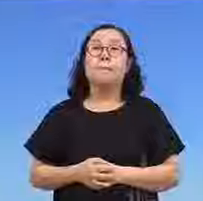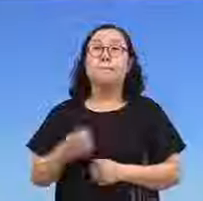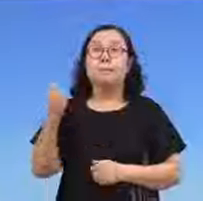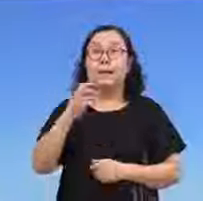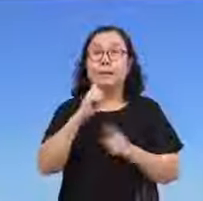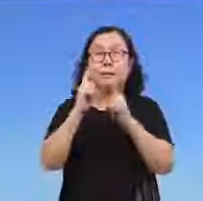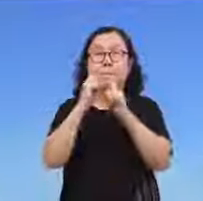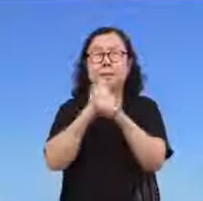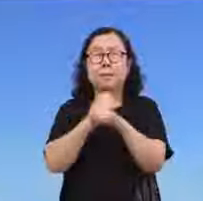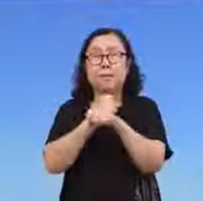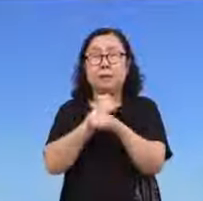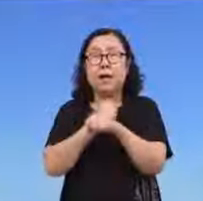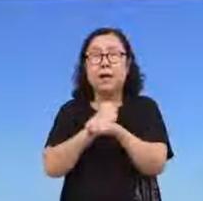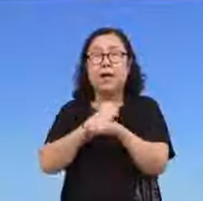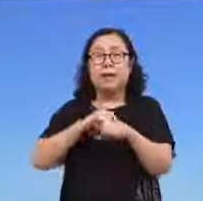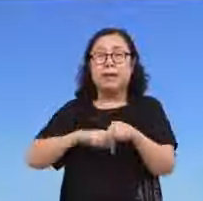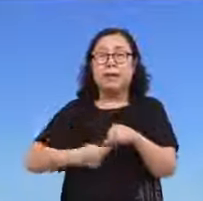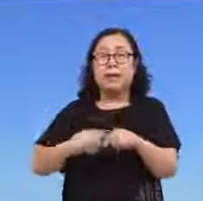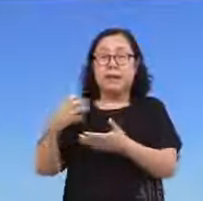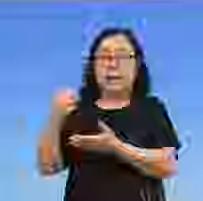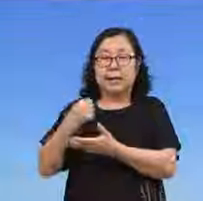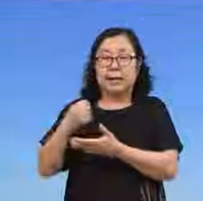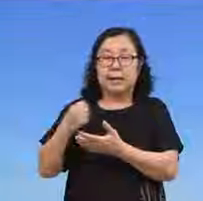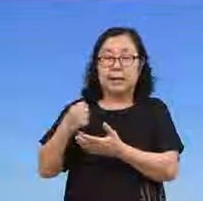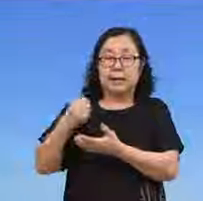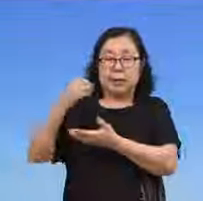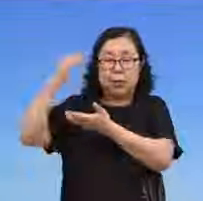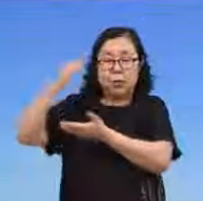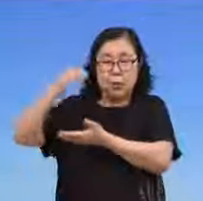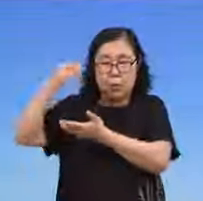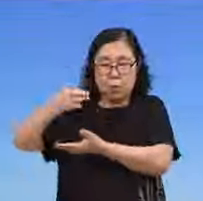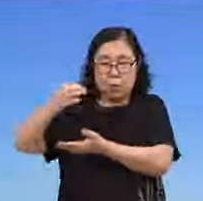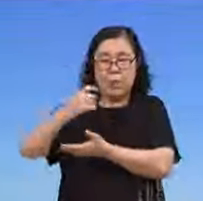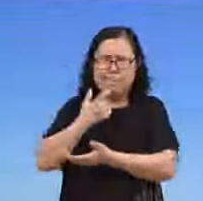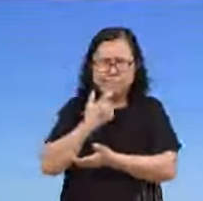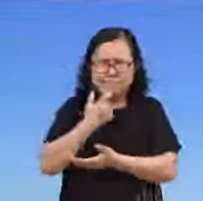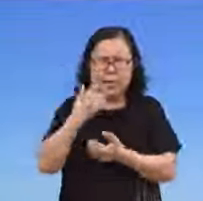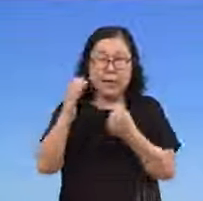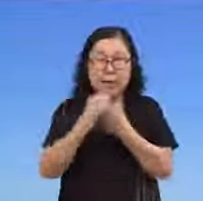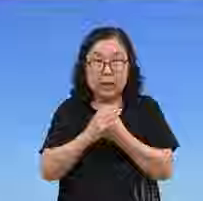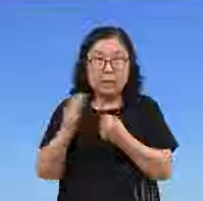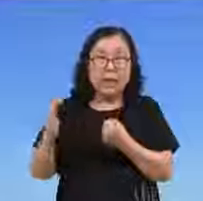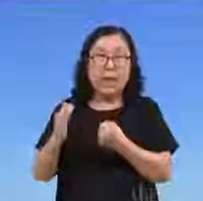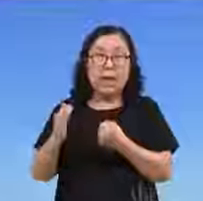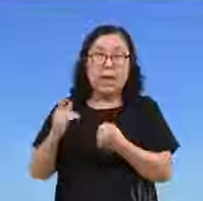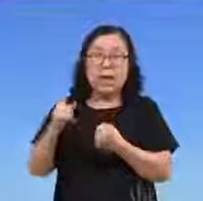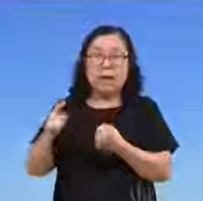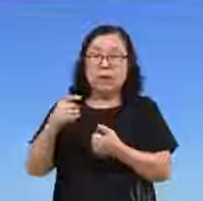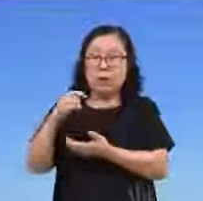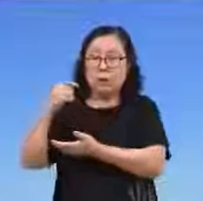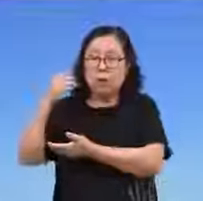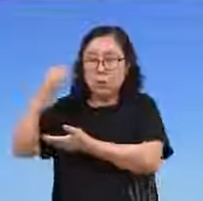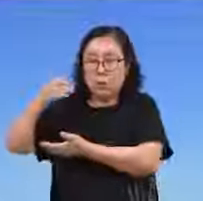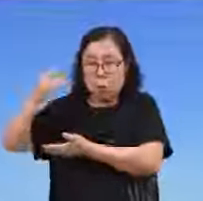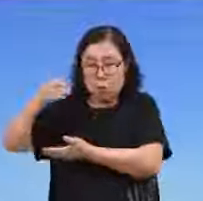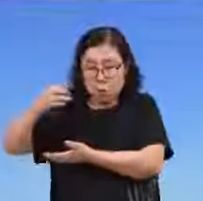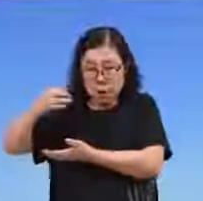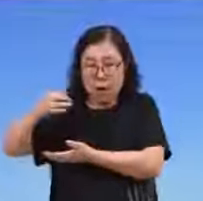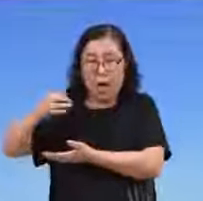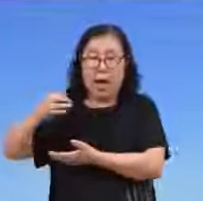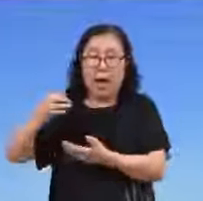다시 말씀드립니다. 야곱이 자기가 가진 소유에 집착하니까 하나님은 그것들과 야곱을 떼놓으시는